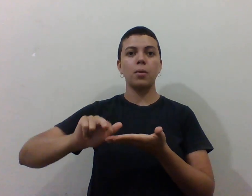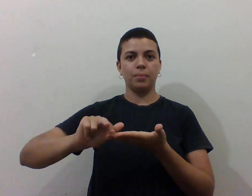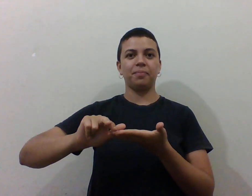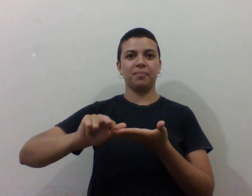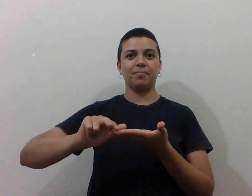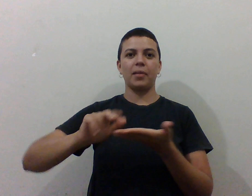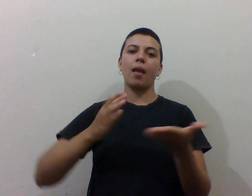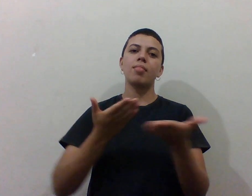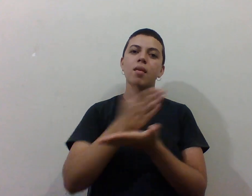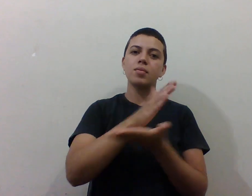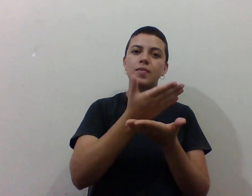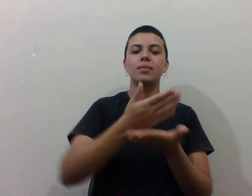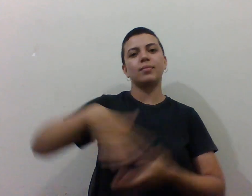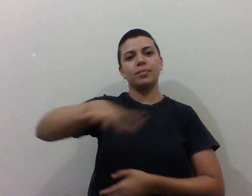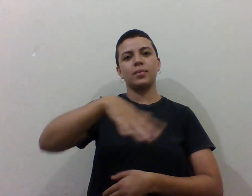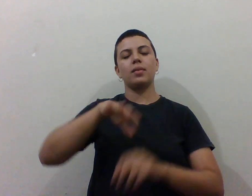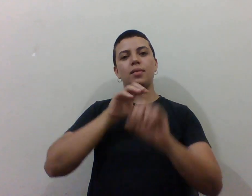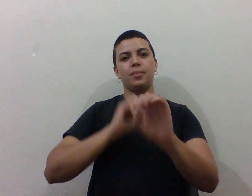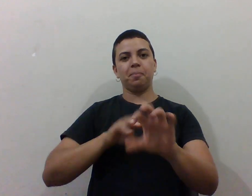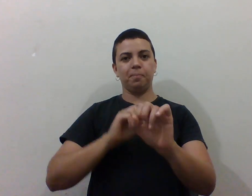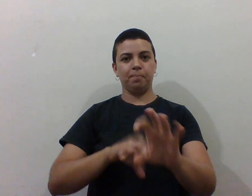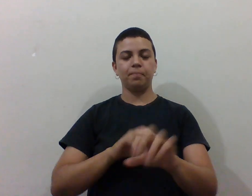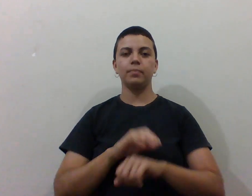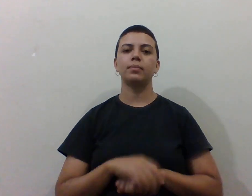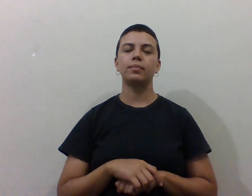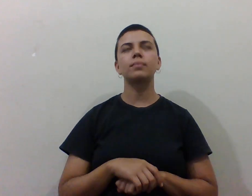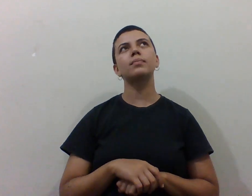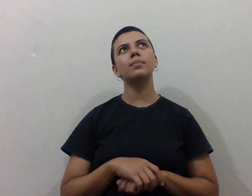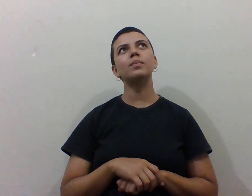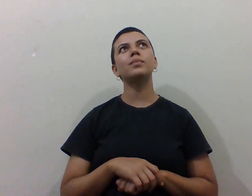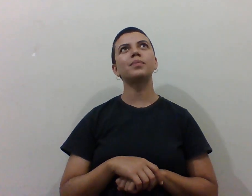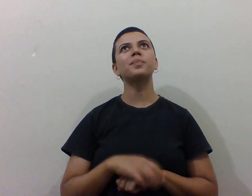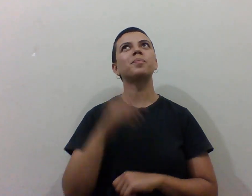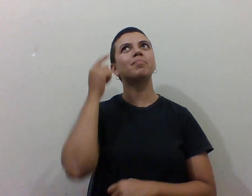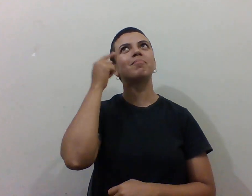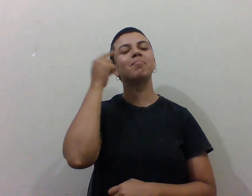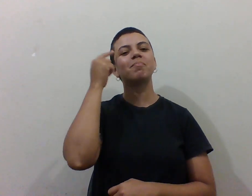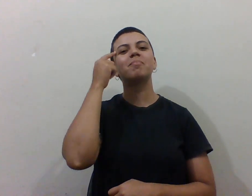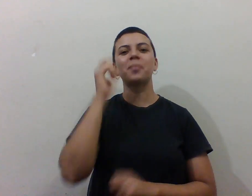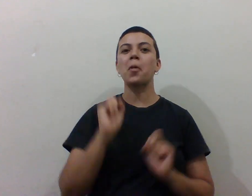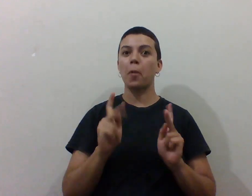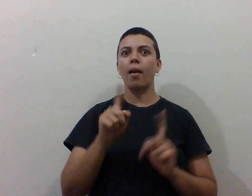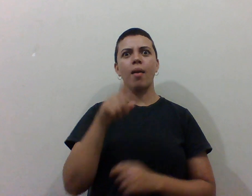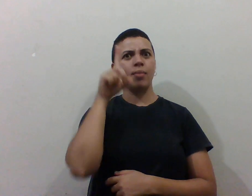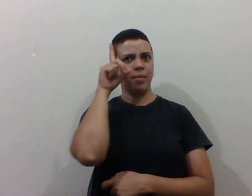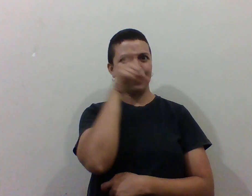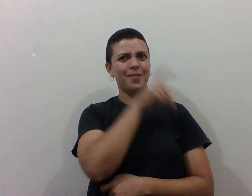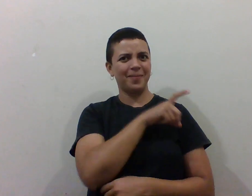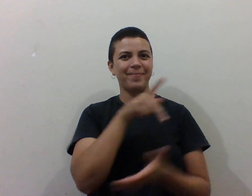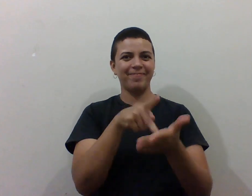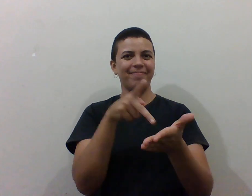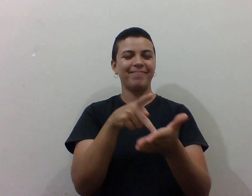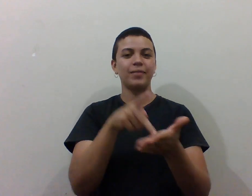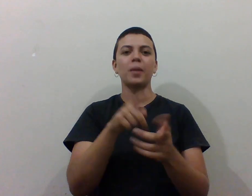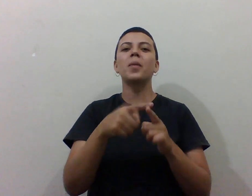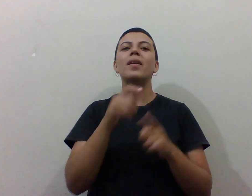ensino. E aí eu fiquei pensando, tá, que dilema, que tema difícil, porque falar sobre direitos